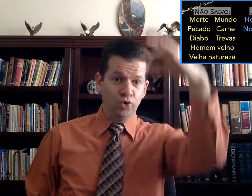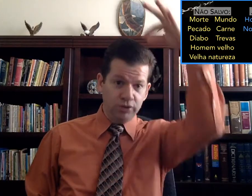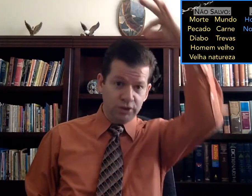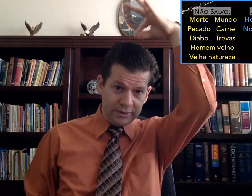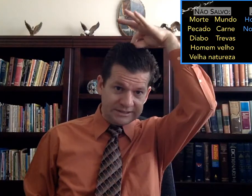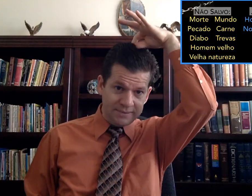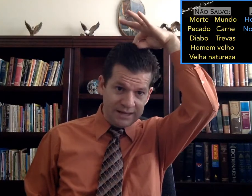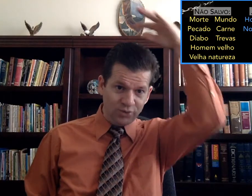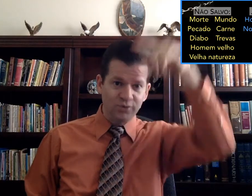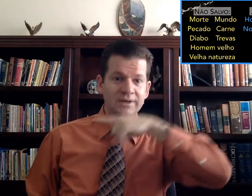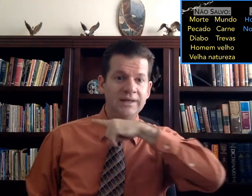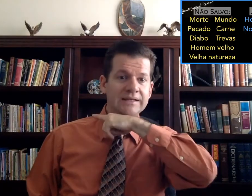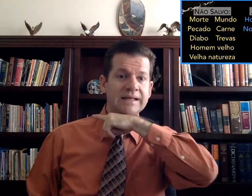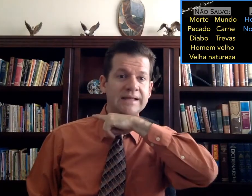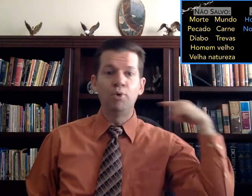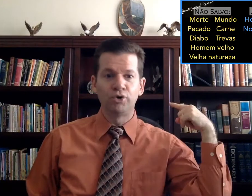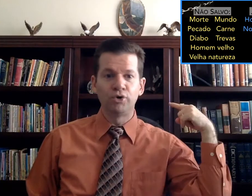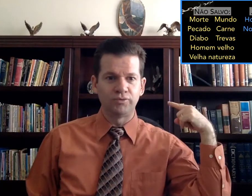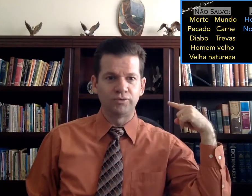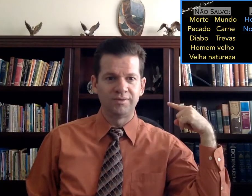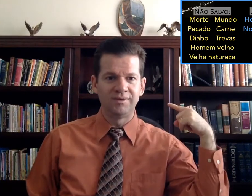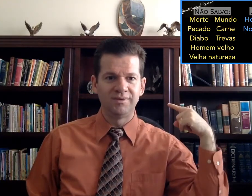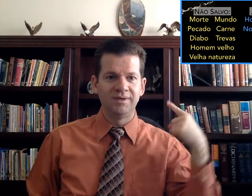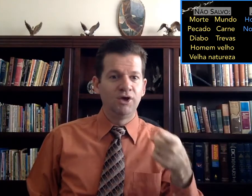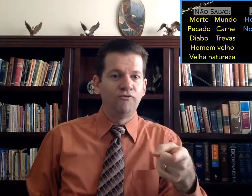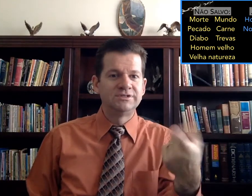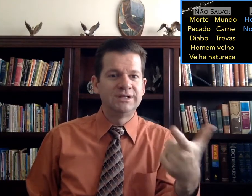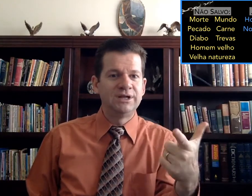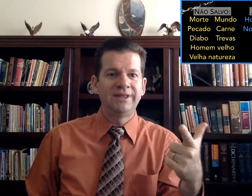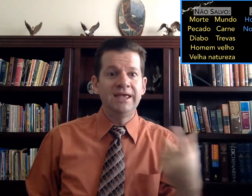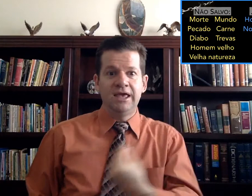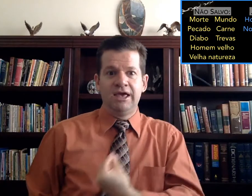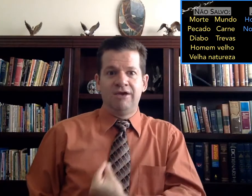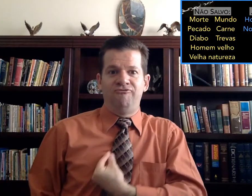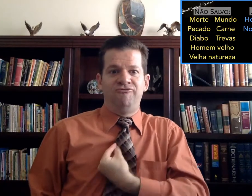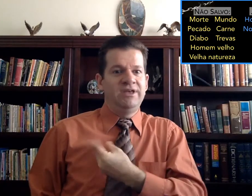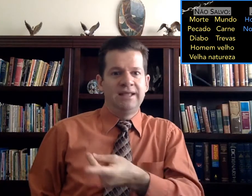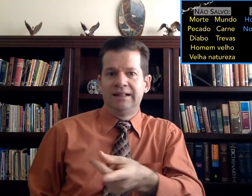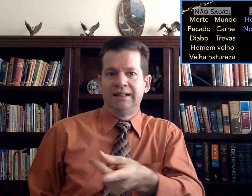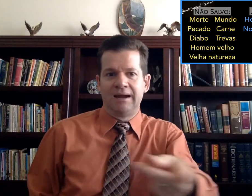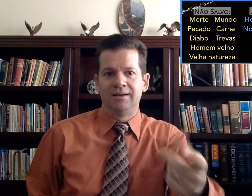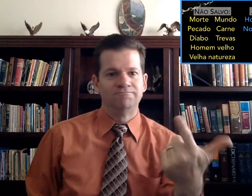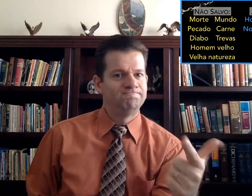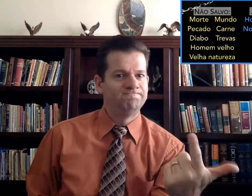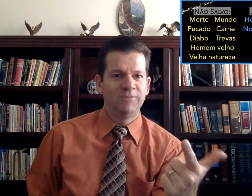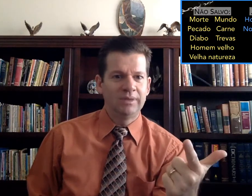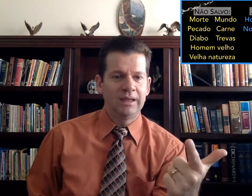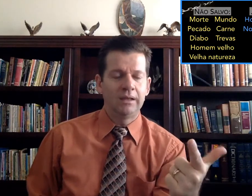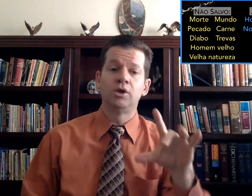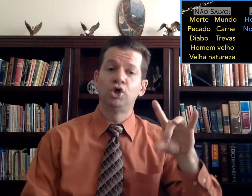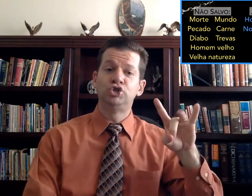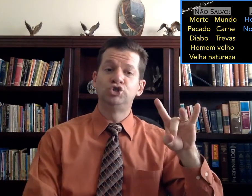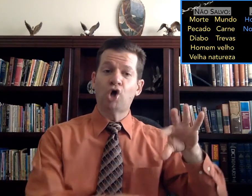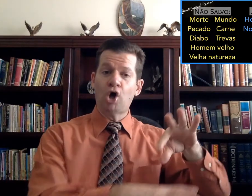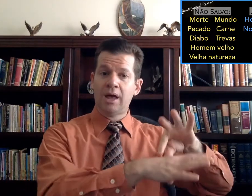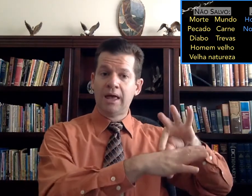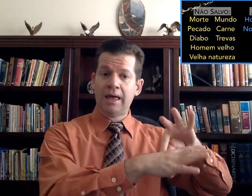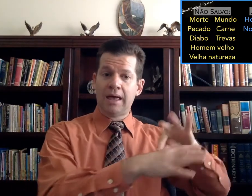teu espírito está morto. Você não tem vida eterna. Não tem. Só